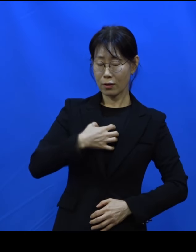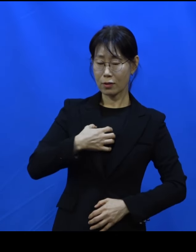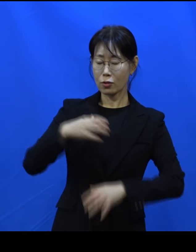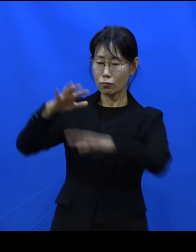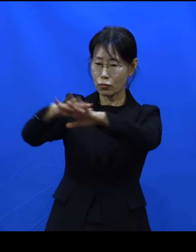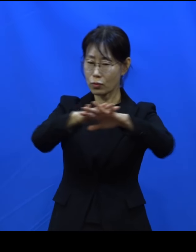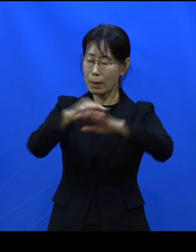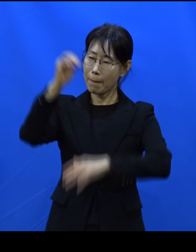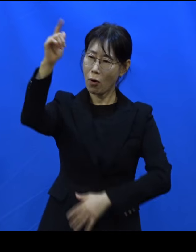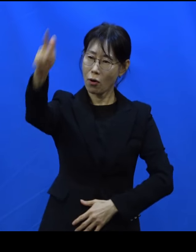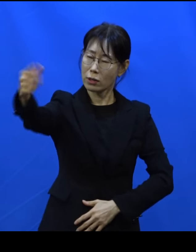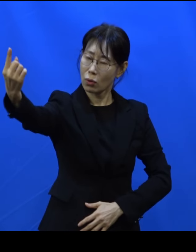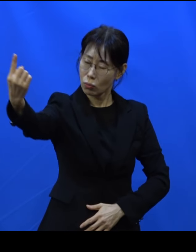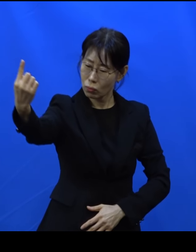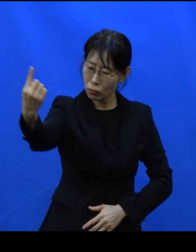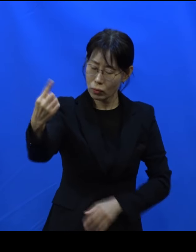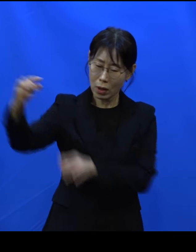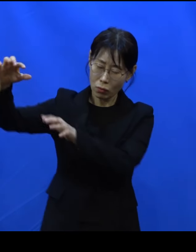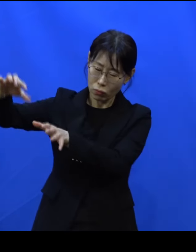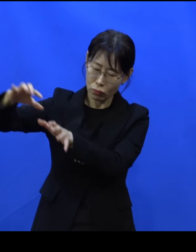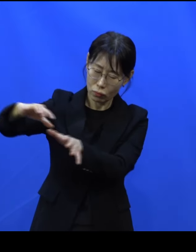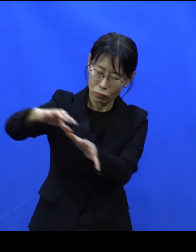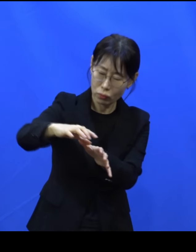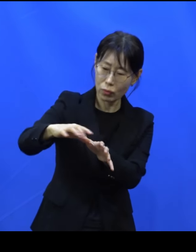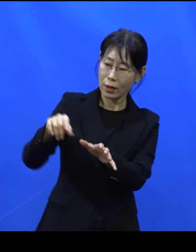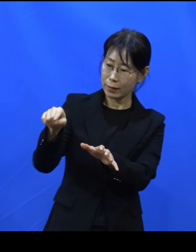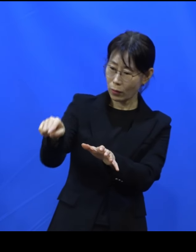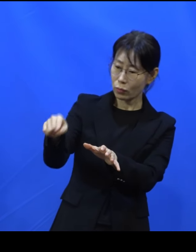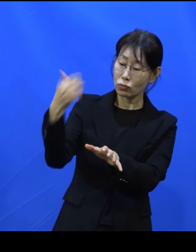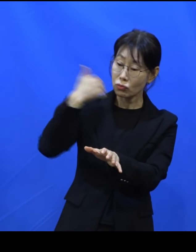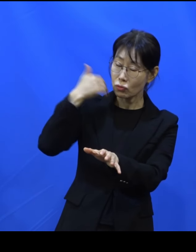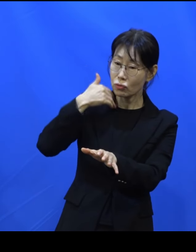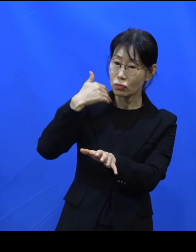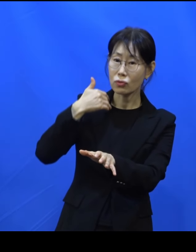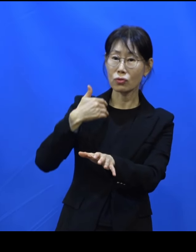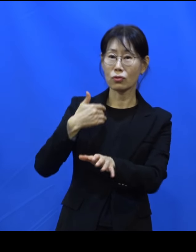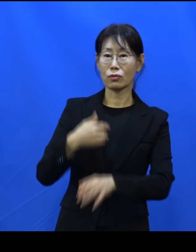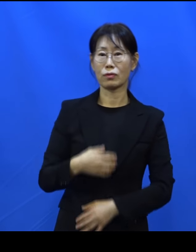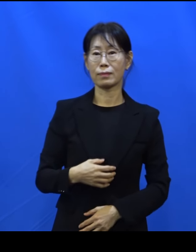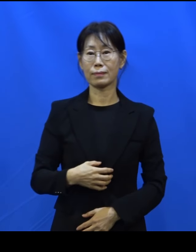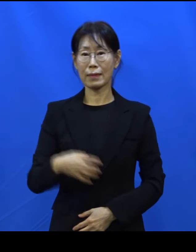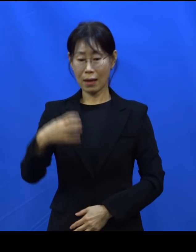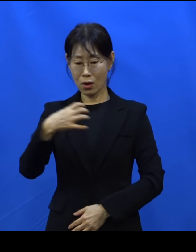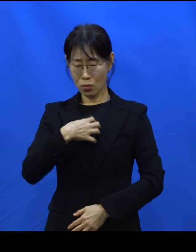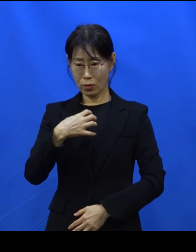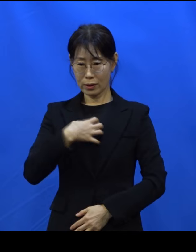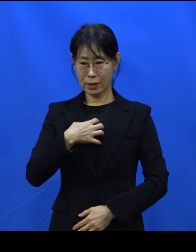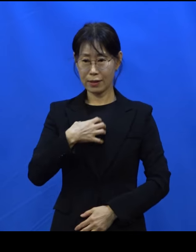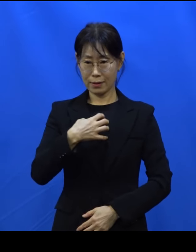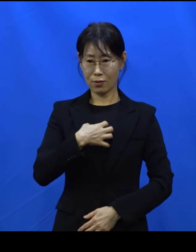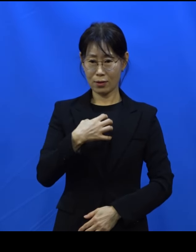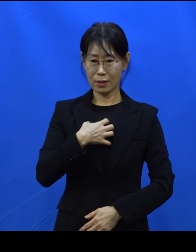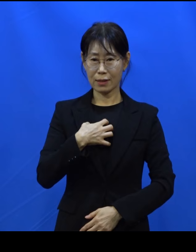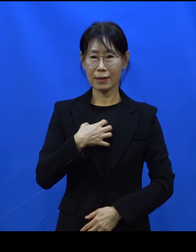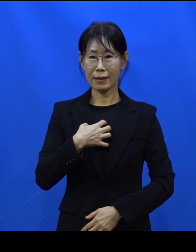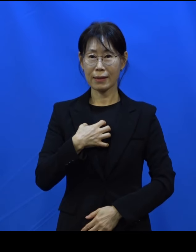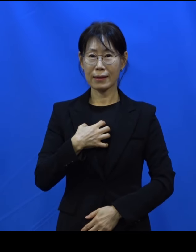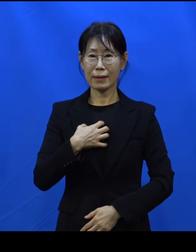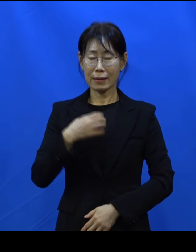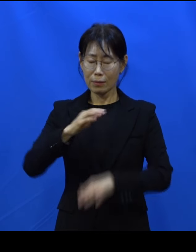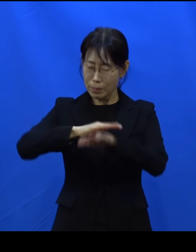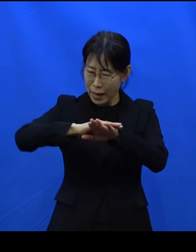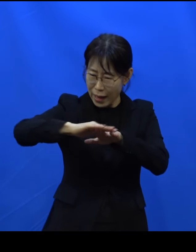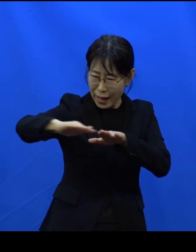자가 누구인가 그랬습니다. 자, 이 거친들은 경약되지 않은 황무지 같은 곳을 말하죠. 아마